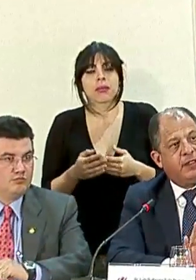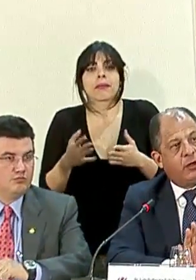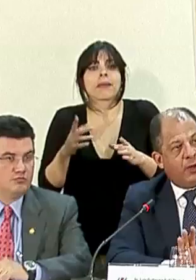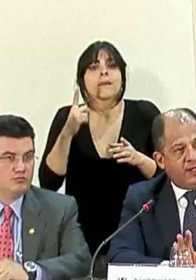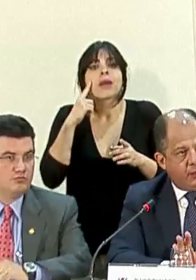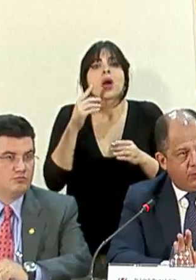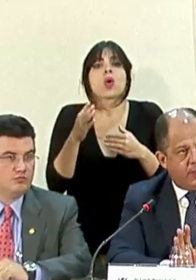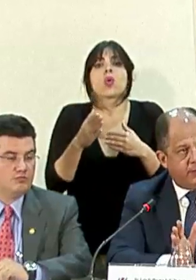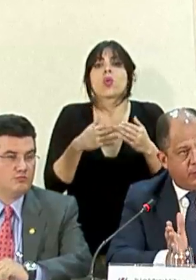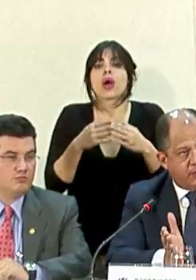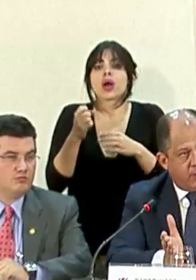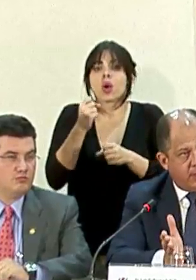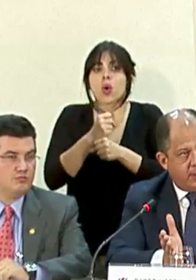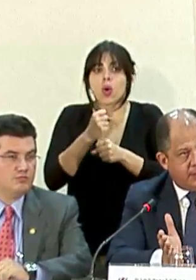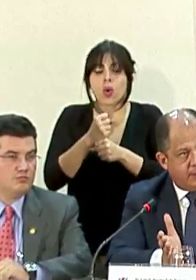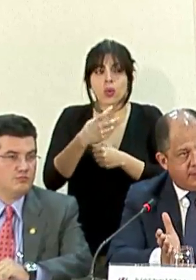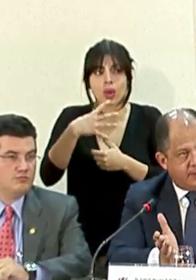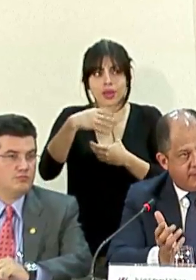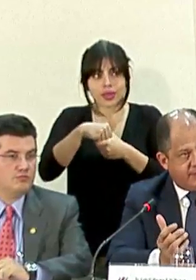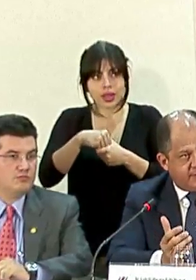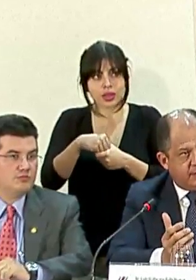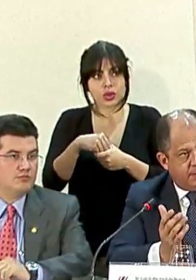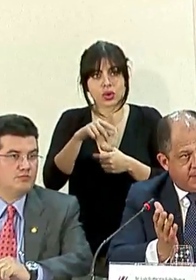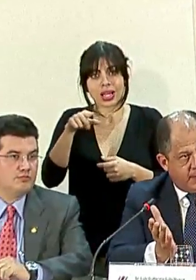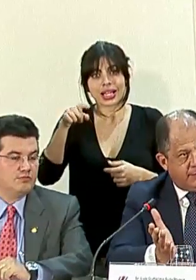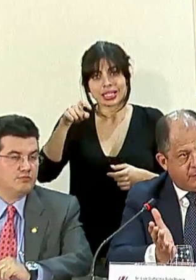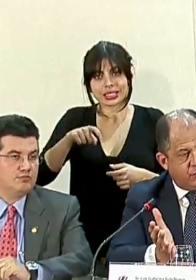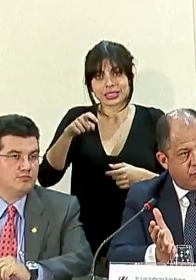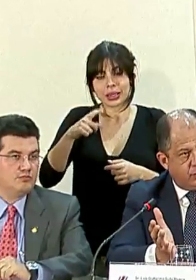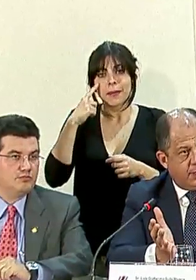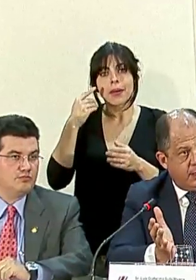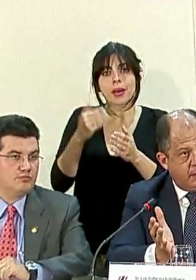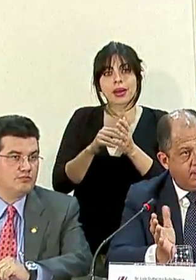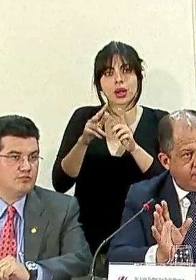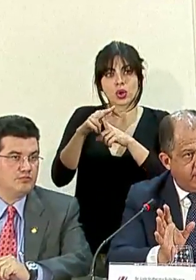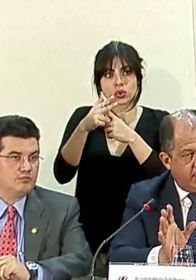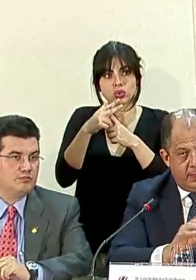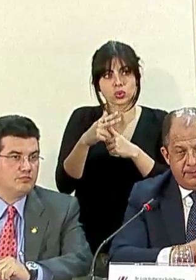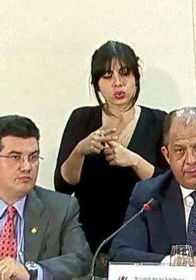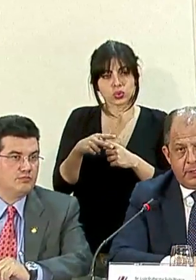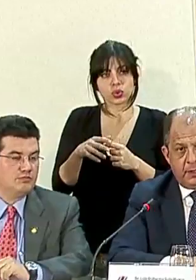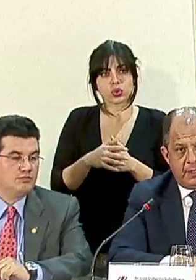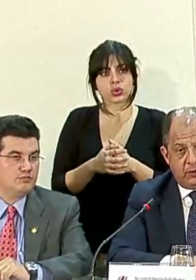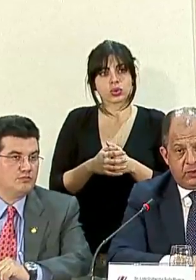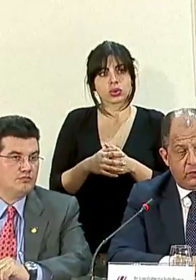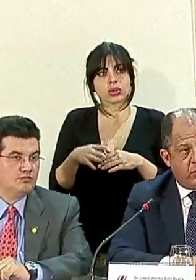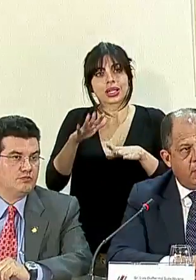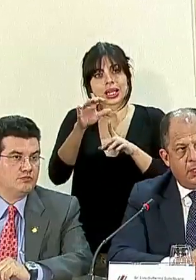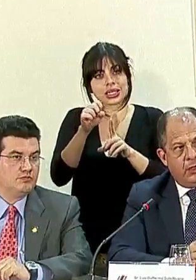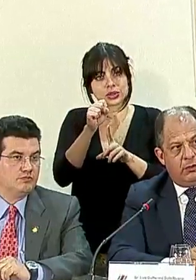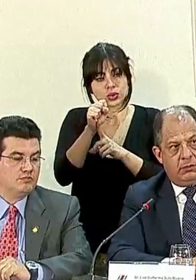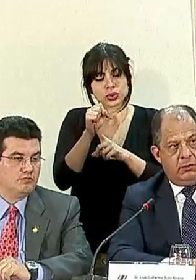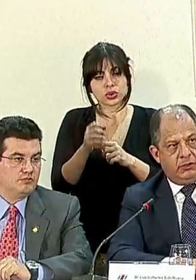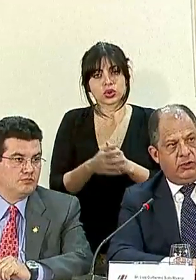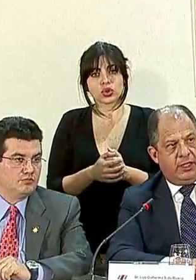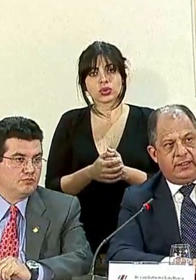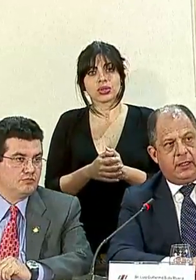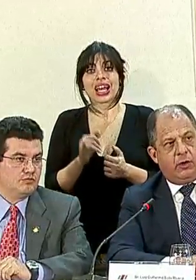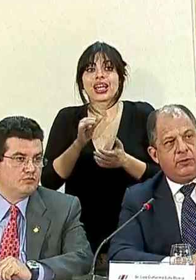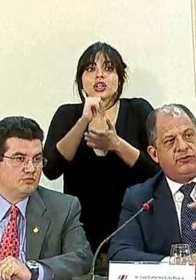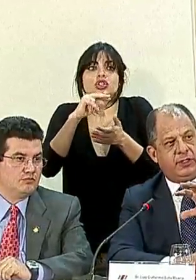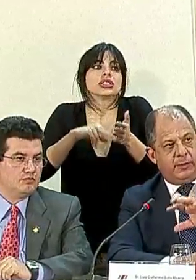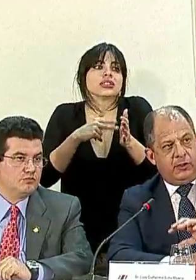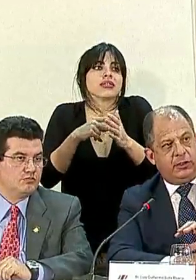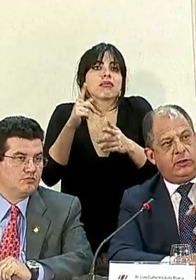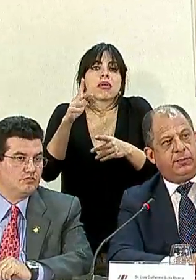prácticamente para realizar cualquier obra dentro de las que se necesiten para la reconstrucción de la situación. Eso no quiere